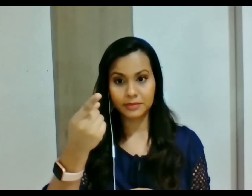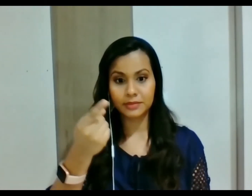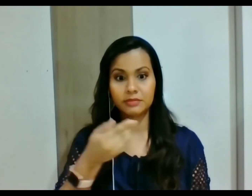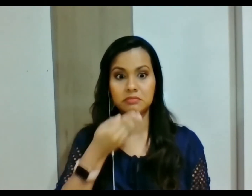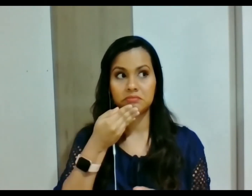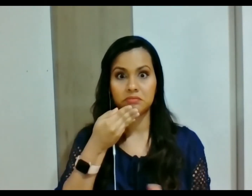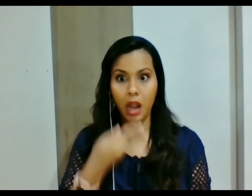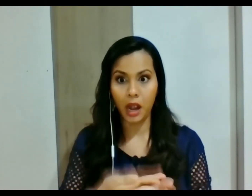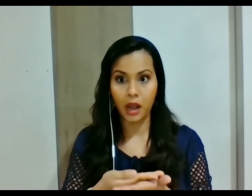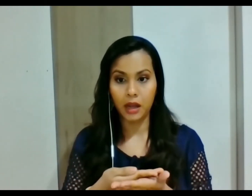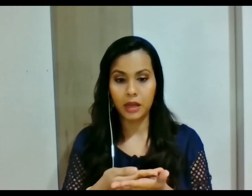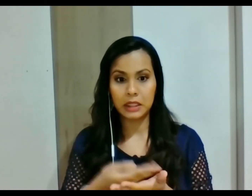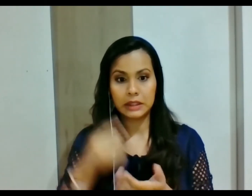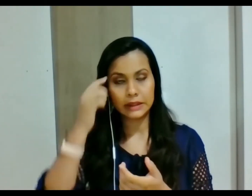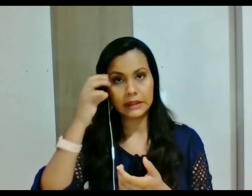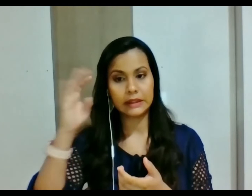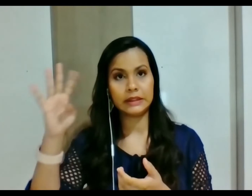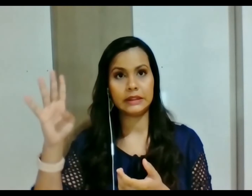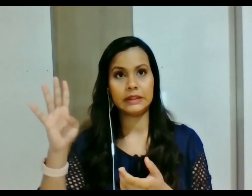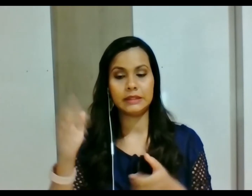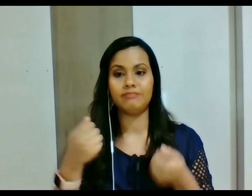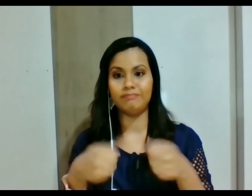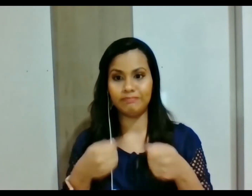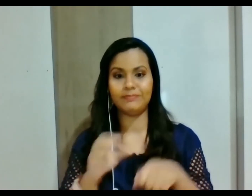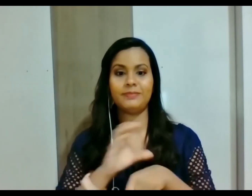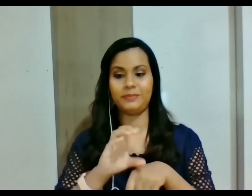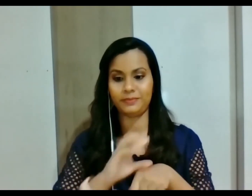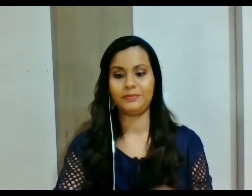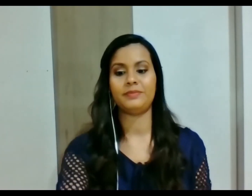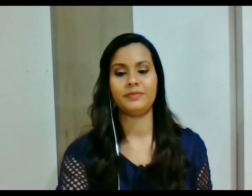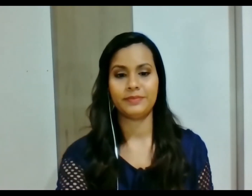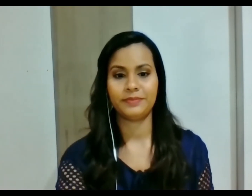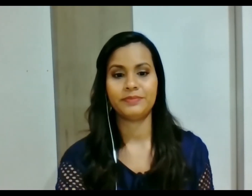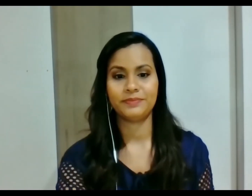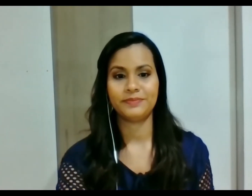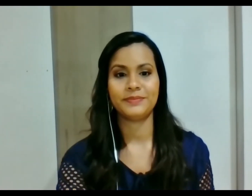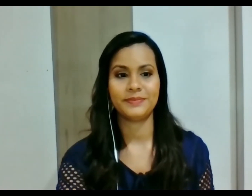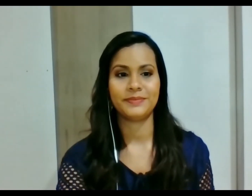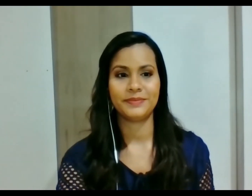Depois de 1 semana, eu fiquei de queixo caído. E eu pensei, eu preciso sim fazer o curso.